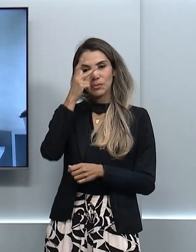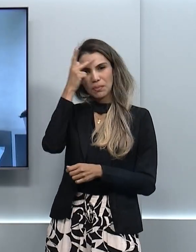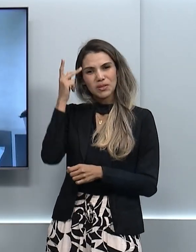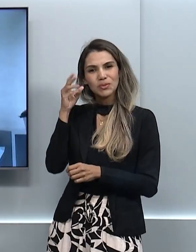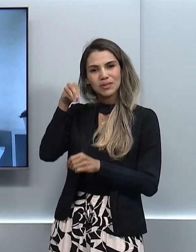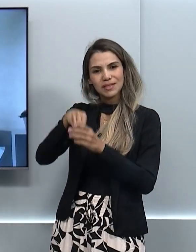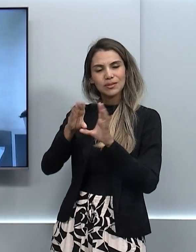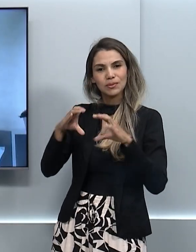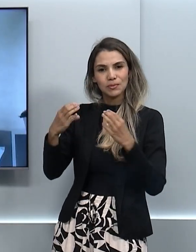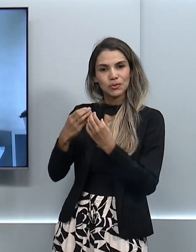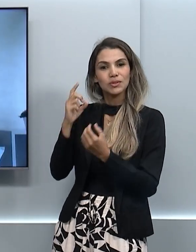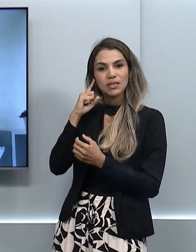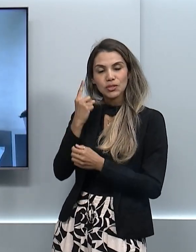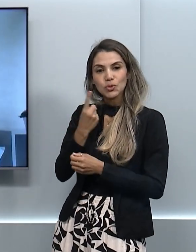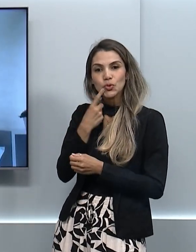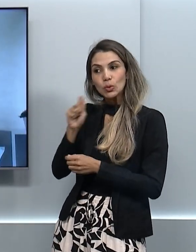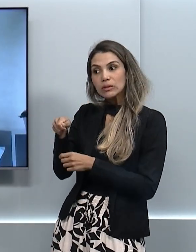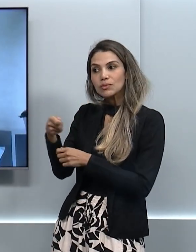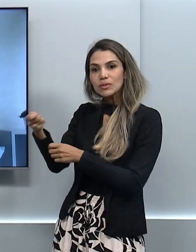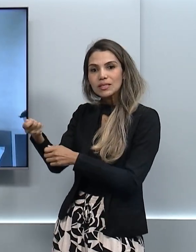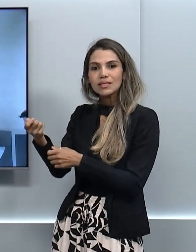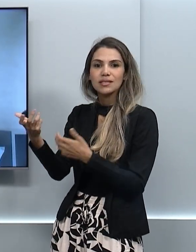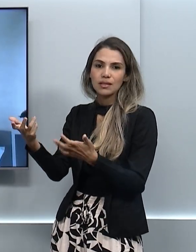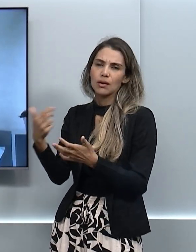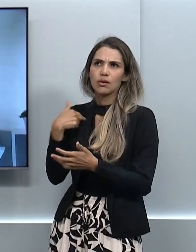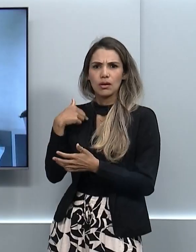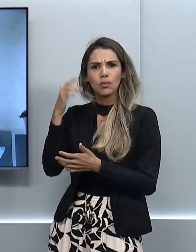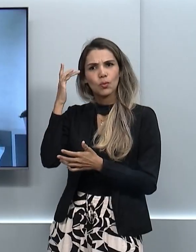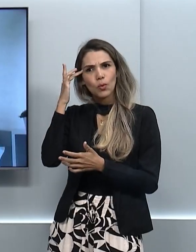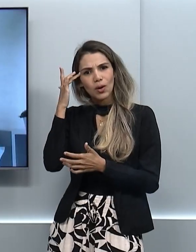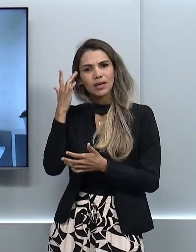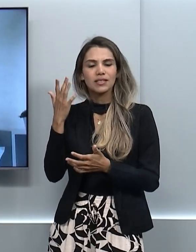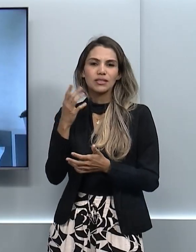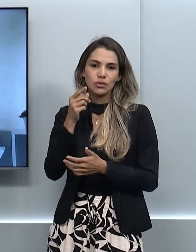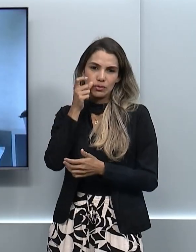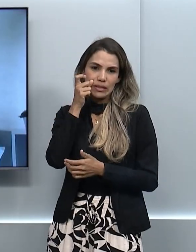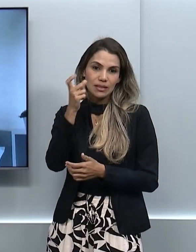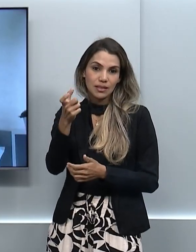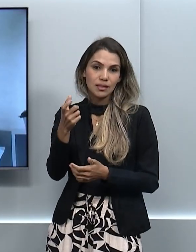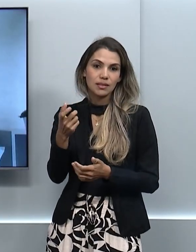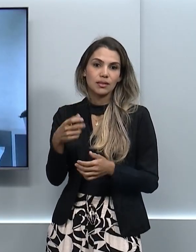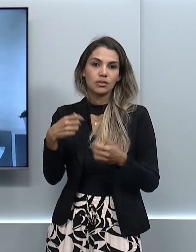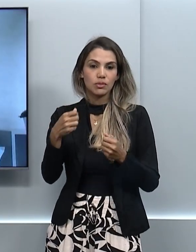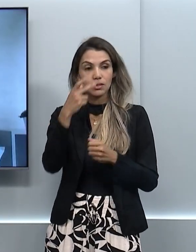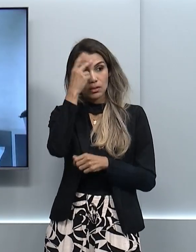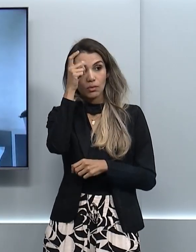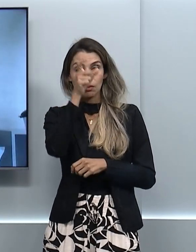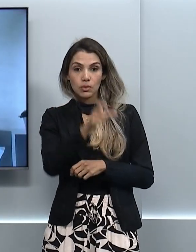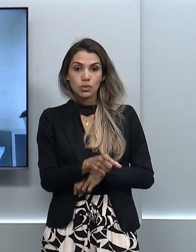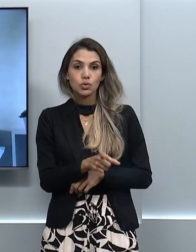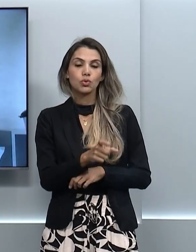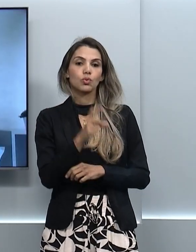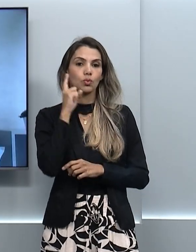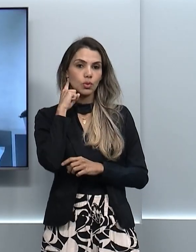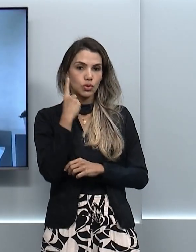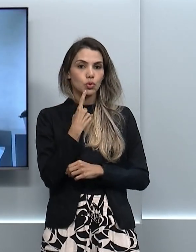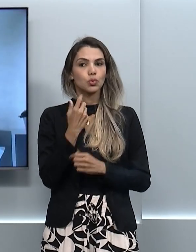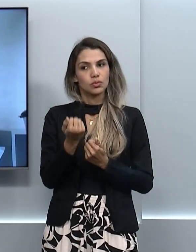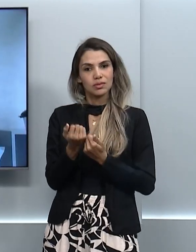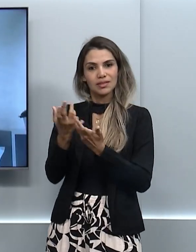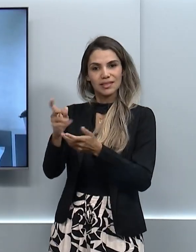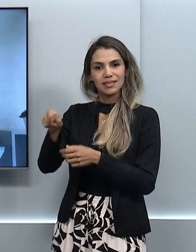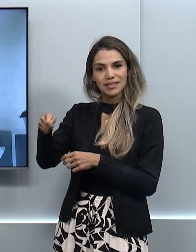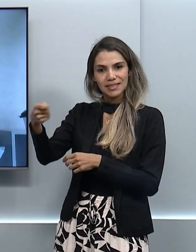recebe, na maioria das vezes, e eu acredito que é até que seja interessante que seja uma pessoa com deficiência, uma pessoa surda que dê